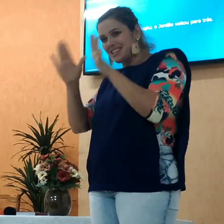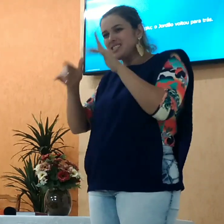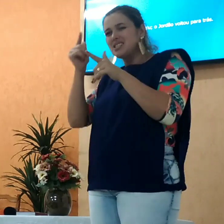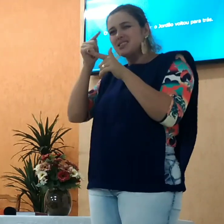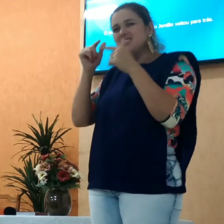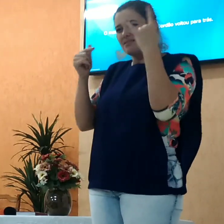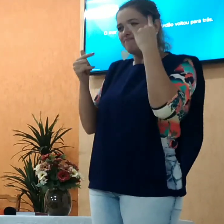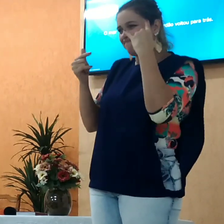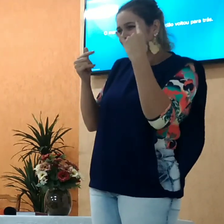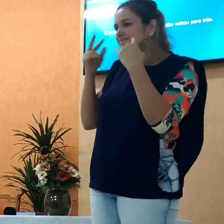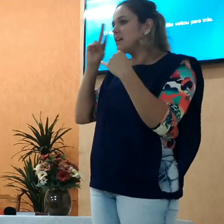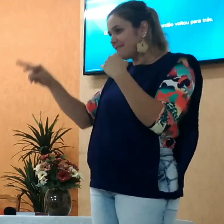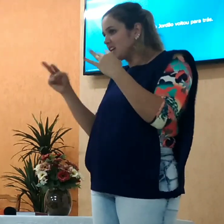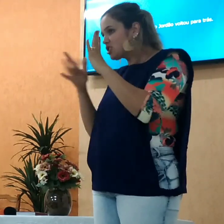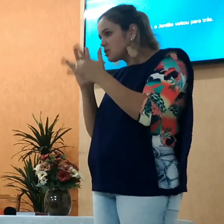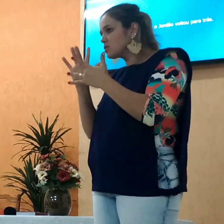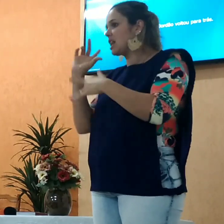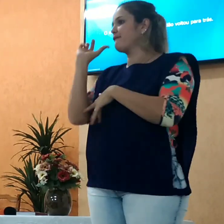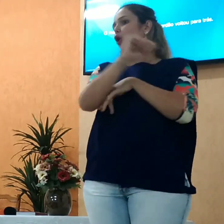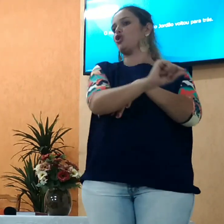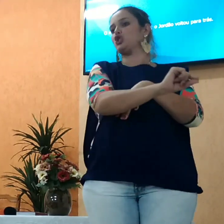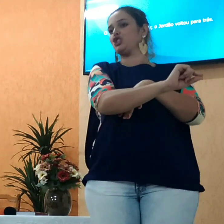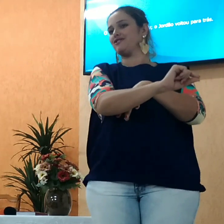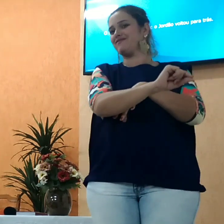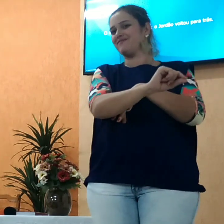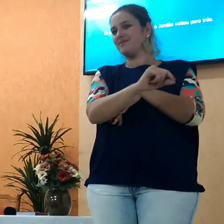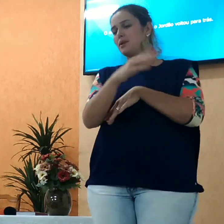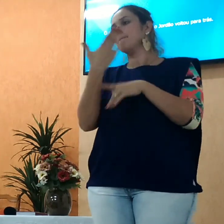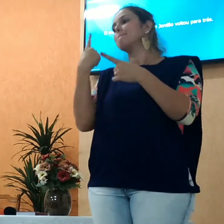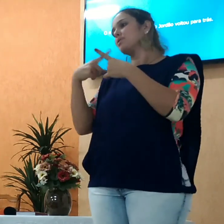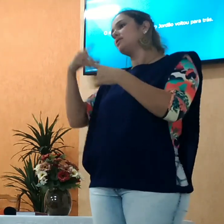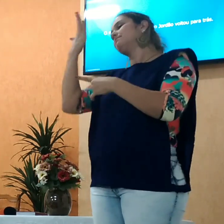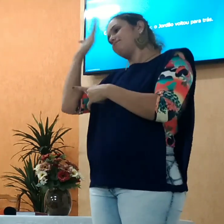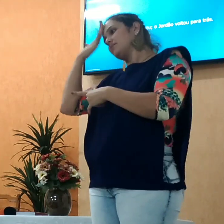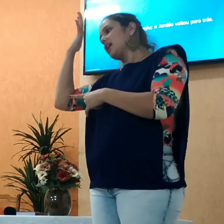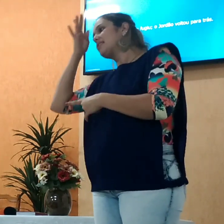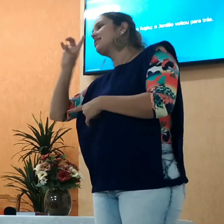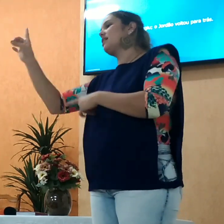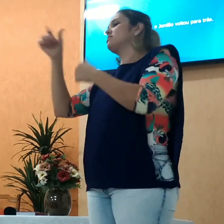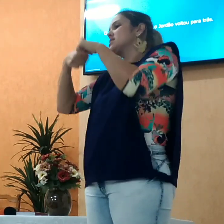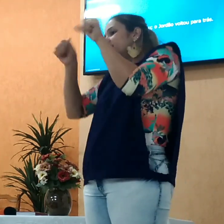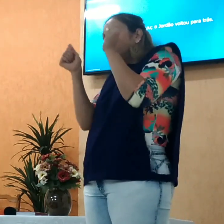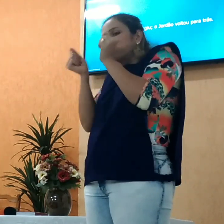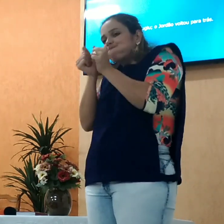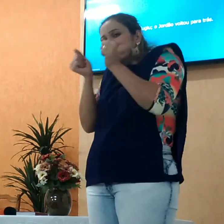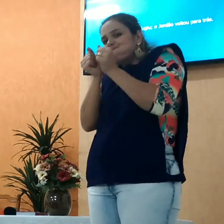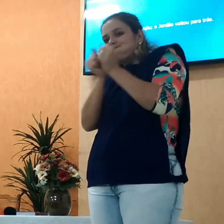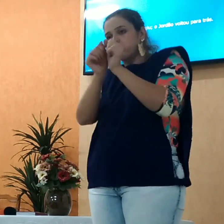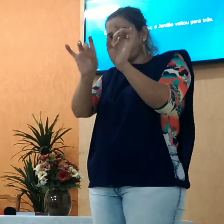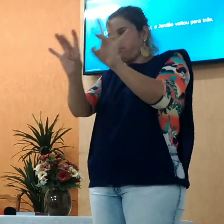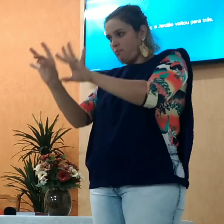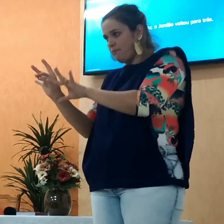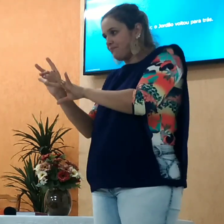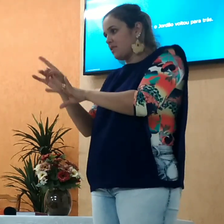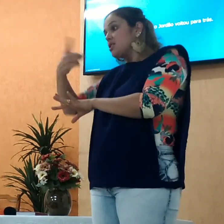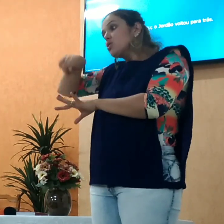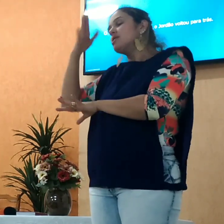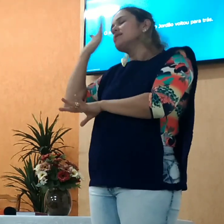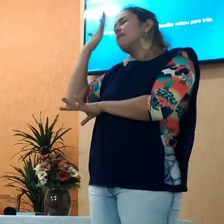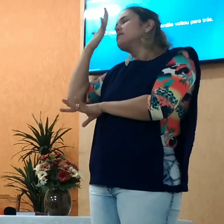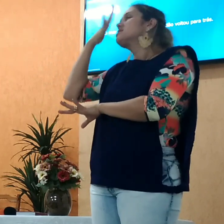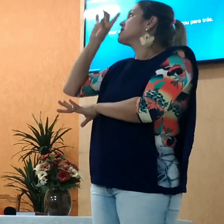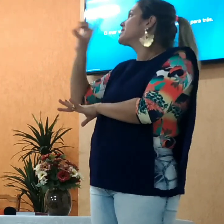vencemos, porque Deus está conosco. Nós ouvimos que Deus trabalha para aquele que nele espera, e para